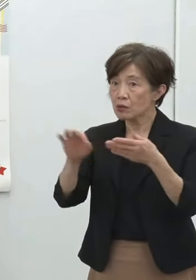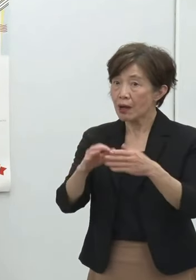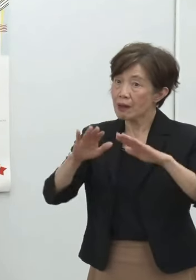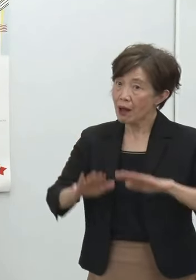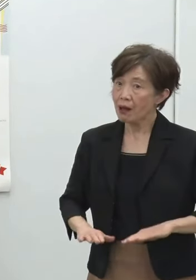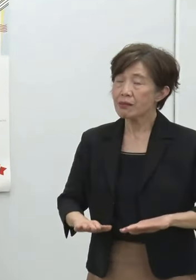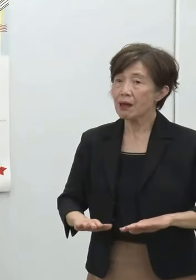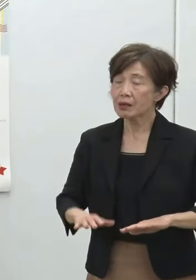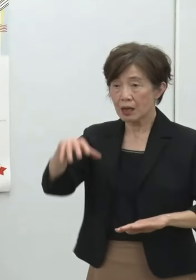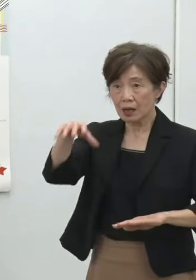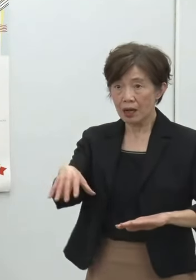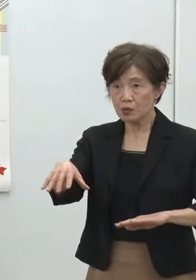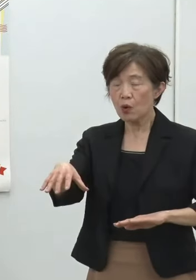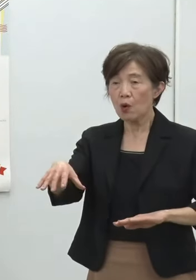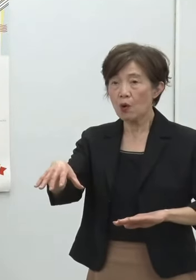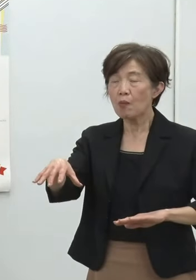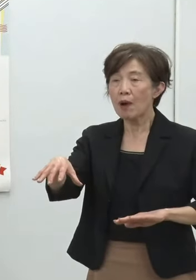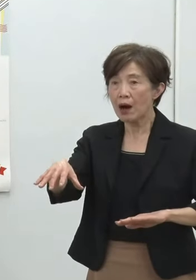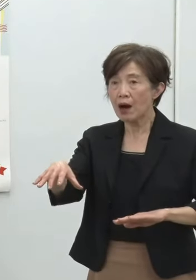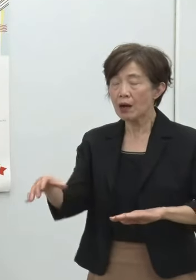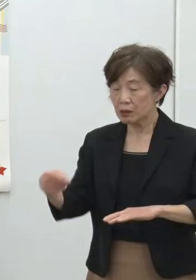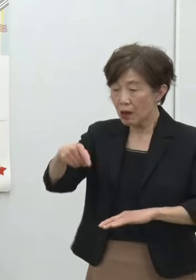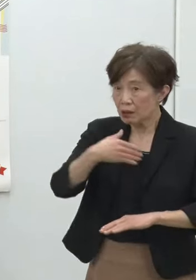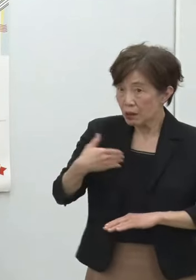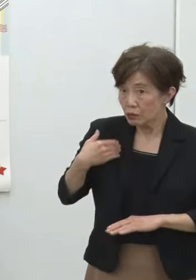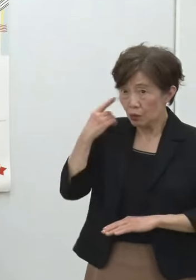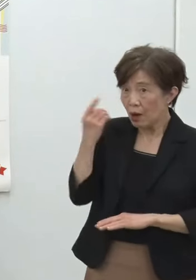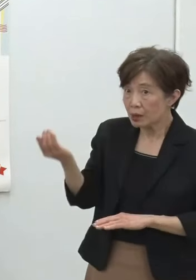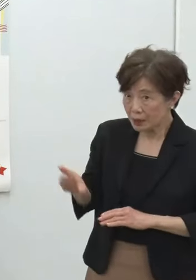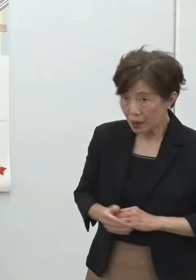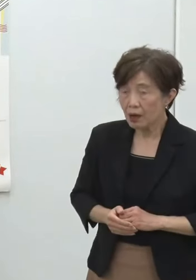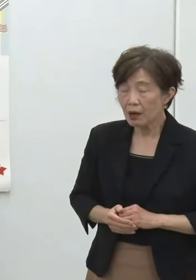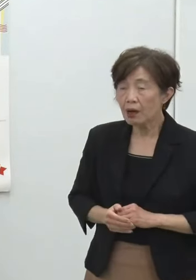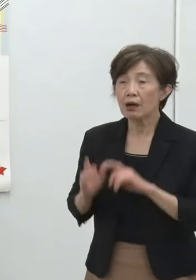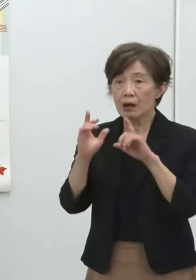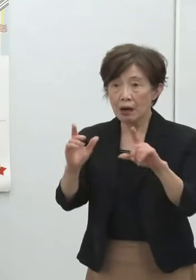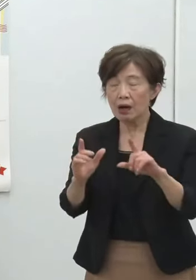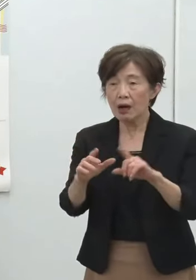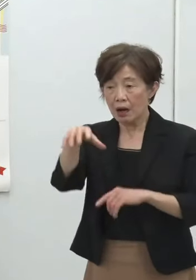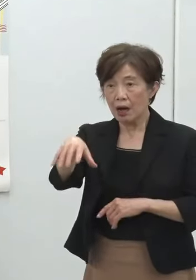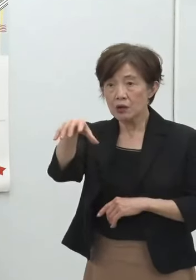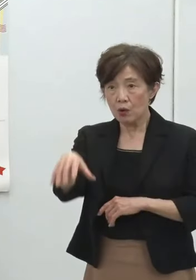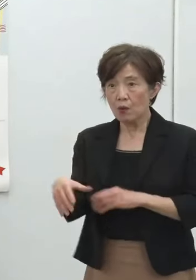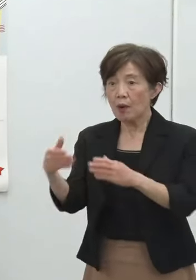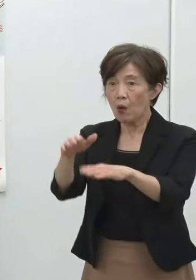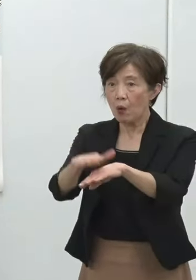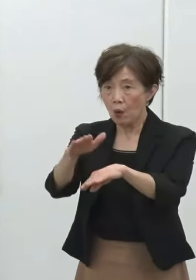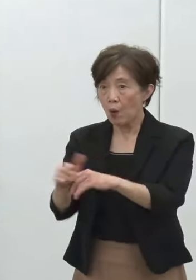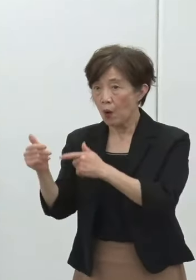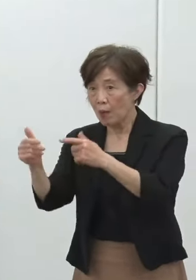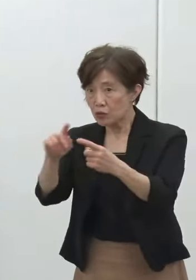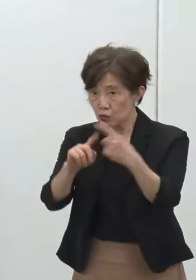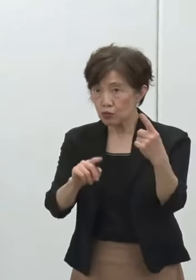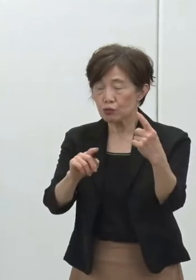にその会場までたどり着けると市長お考えでしょうか。 会場にたどり着くまでの方法としては、そのバスであった